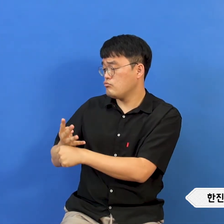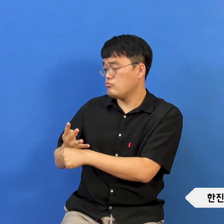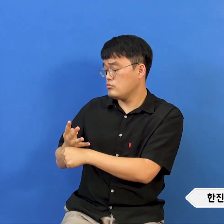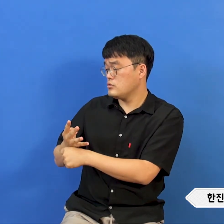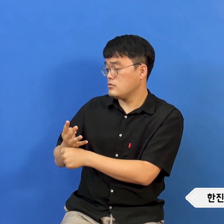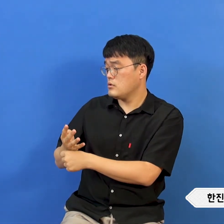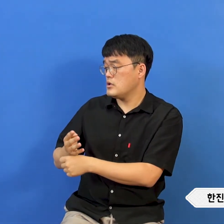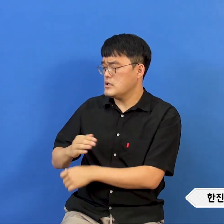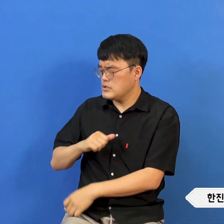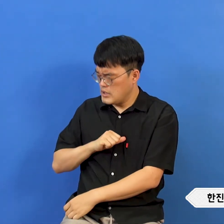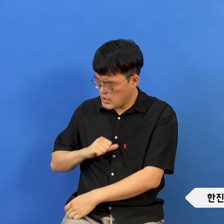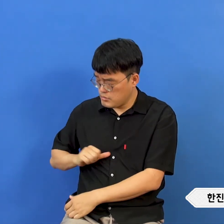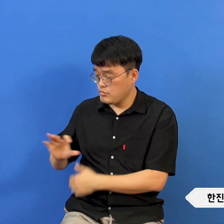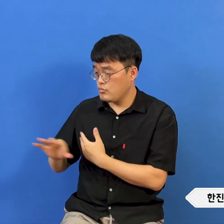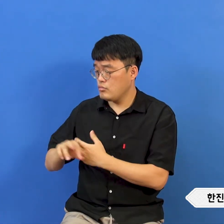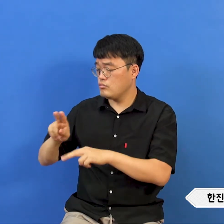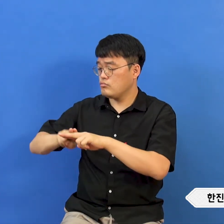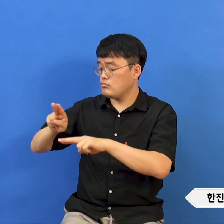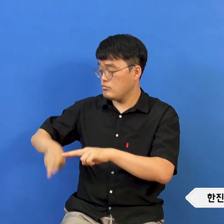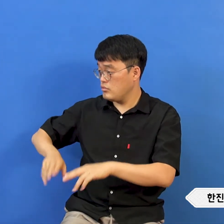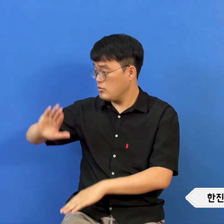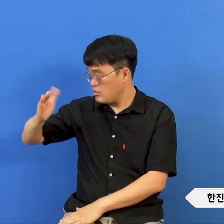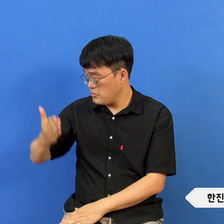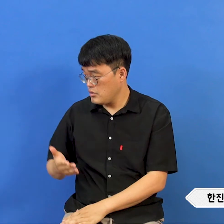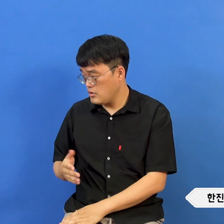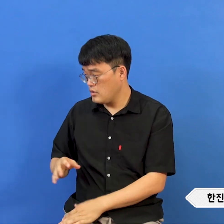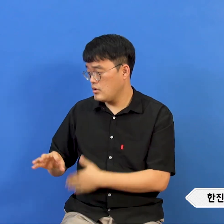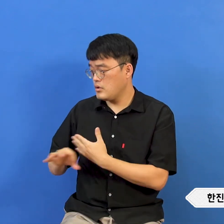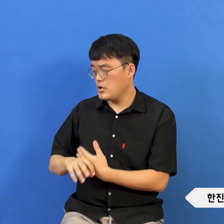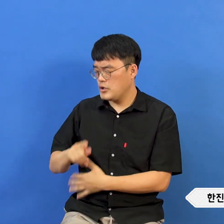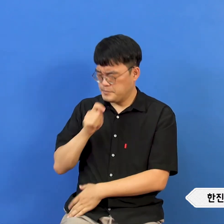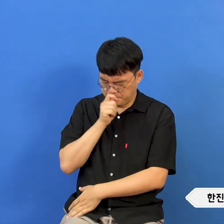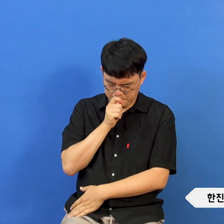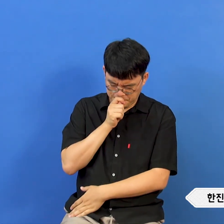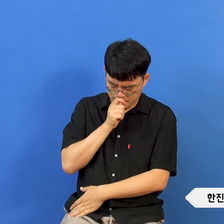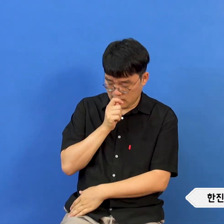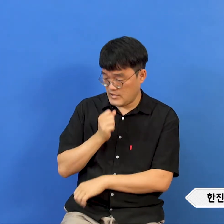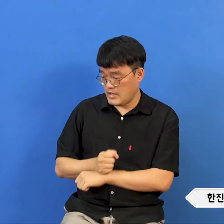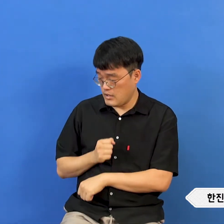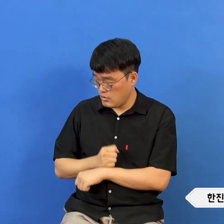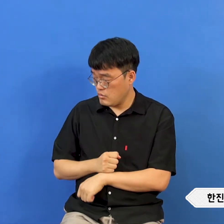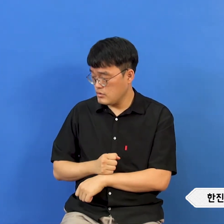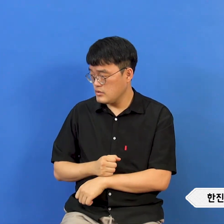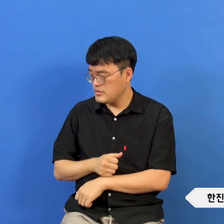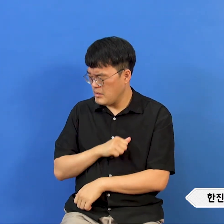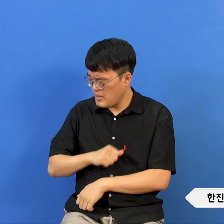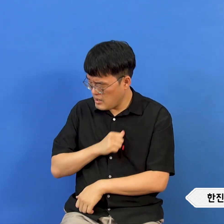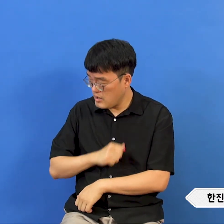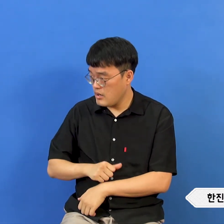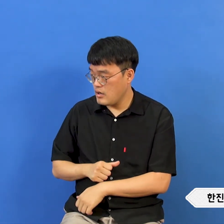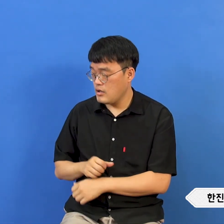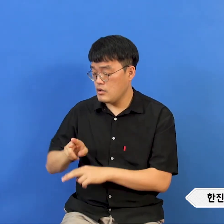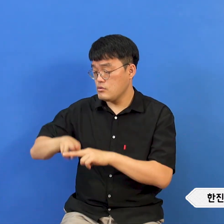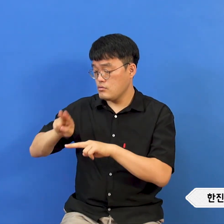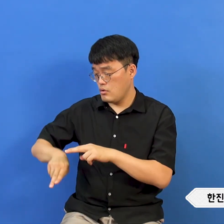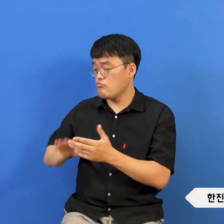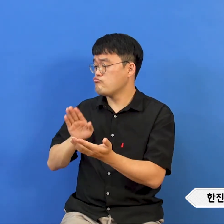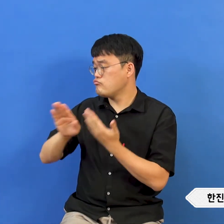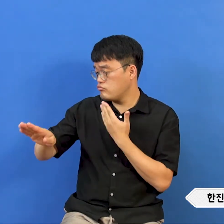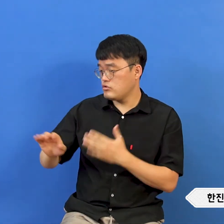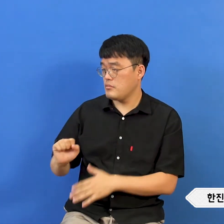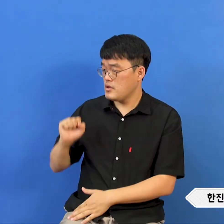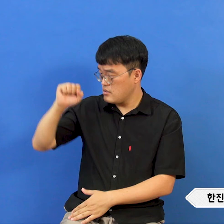아니냐, 그냥 몇 년만 그냥 입 꾹 다물고 그냥 모른 척하고 좀 있어라, 그 은퇴하고 나면